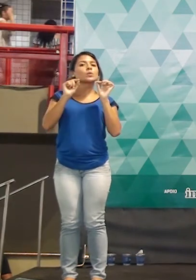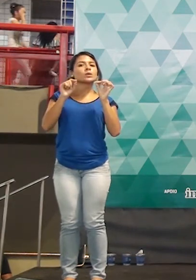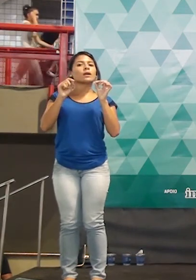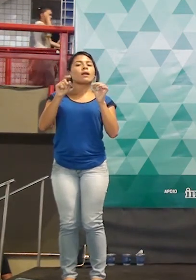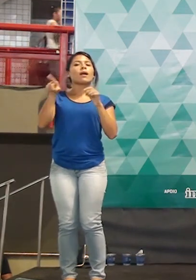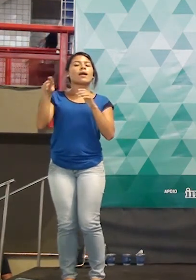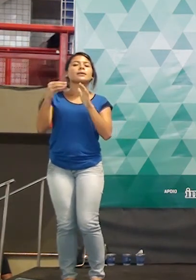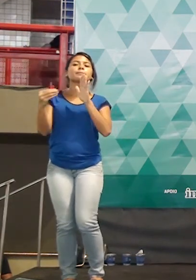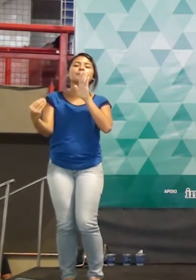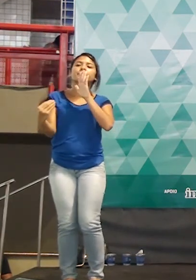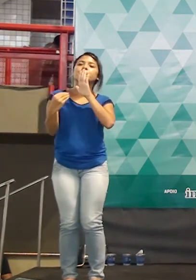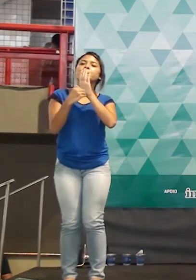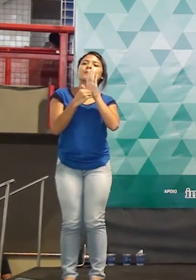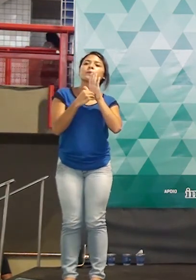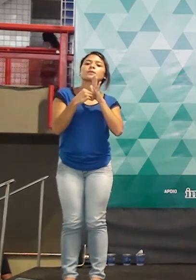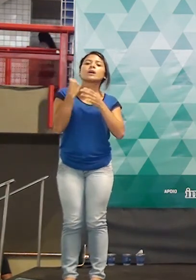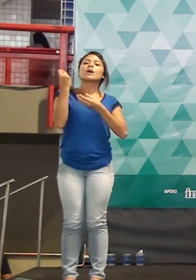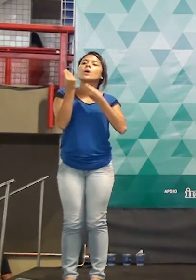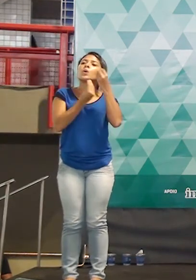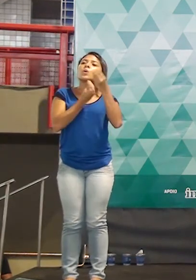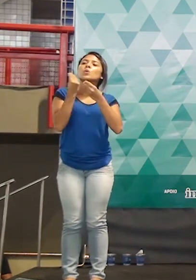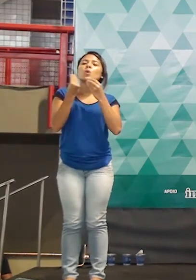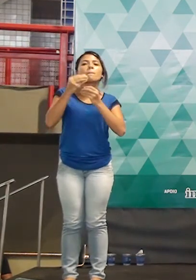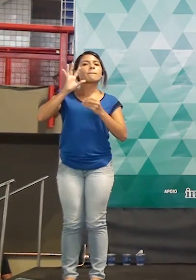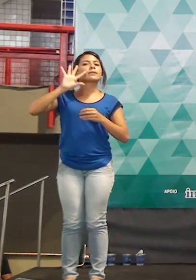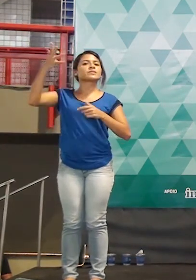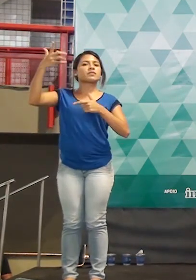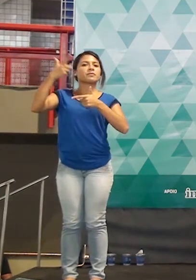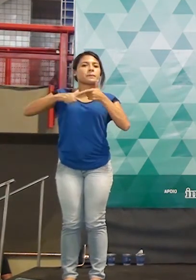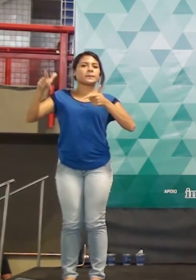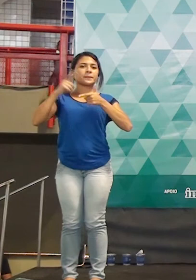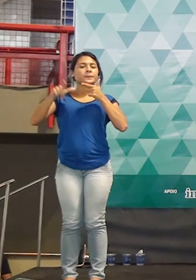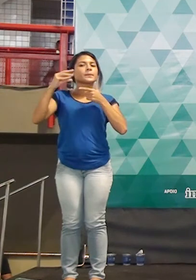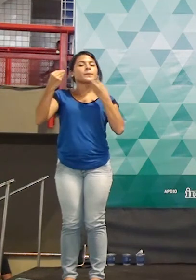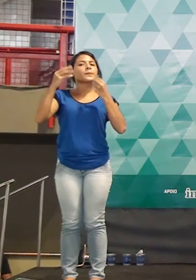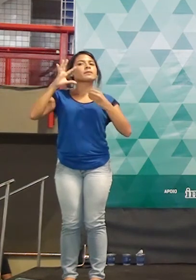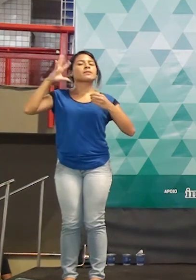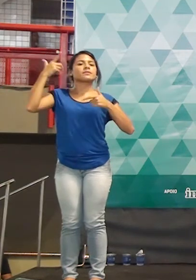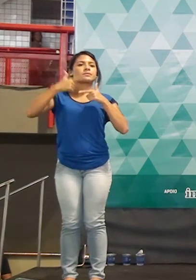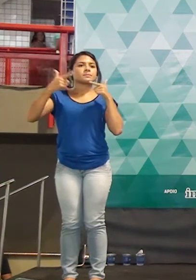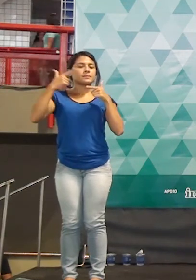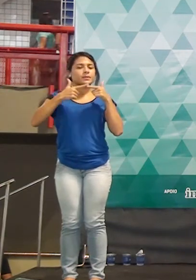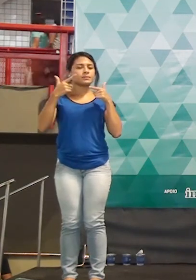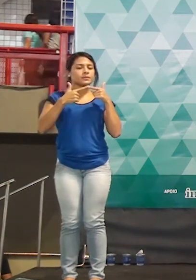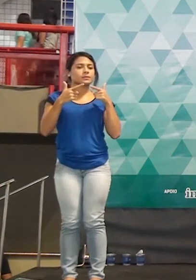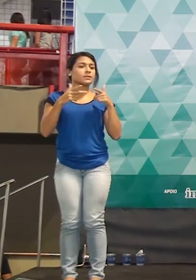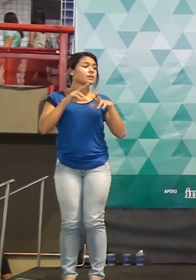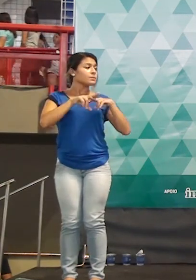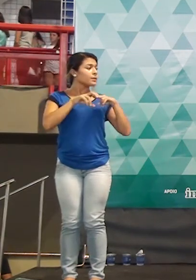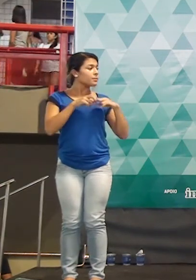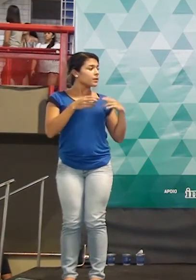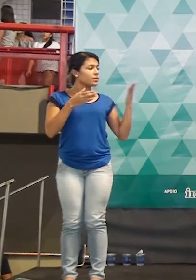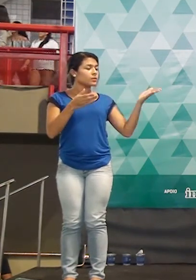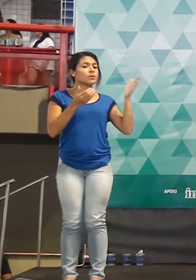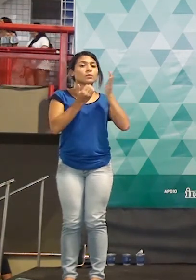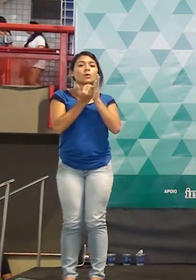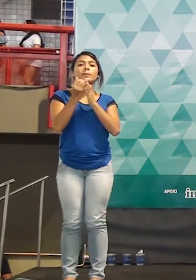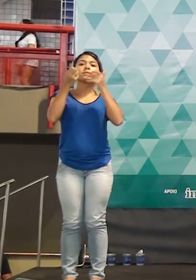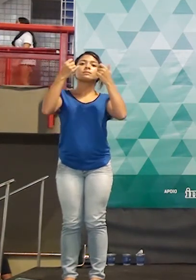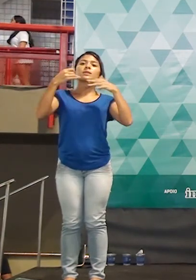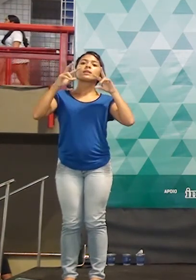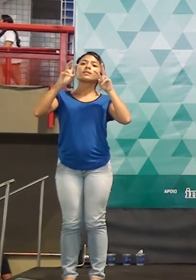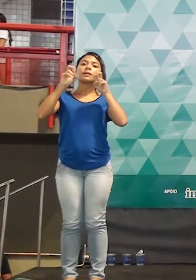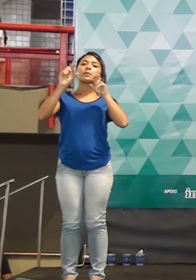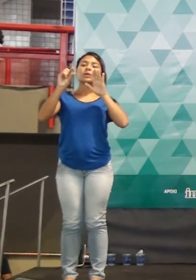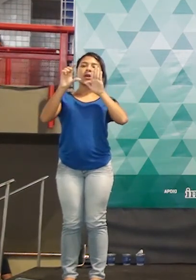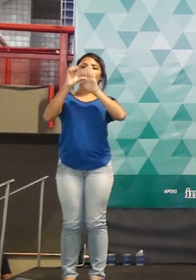ou 3 intervenções. Eu vou já falar sobre ela. Por enquanto, nós vamos começar falando da introdução,